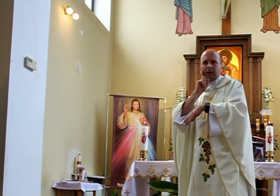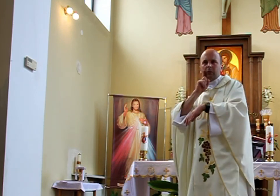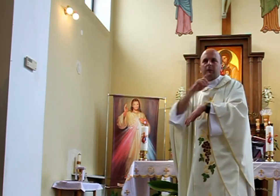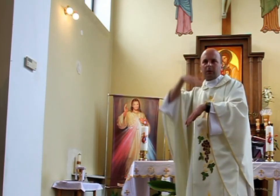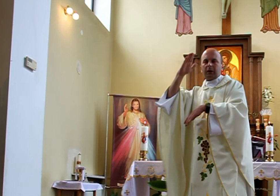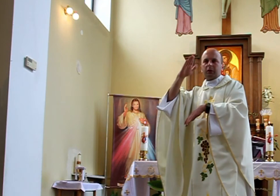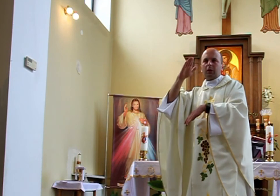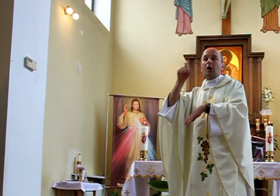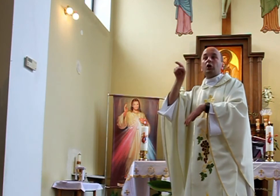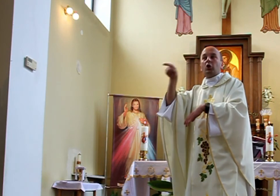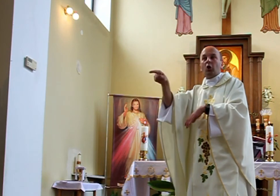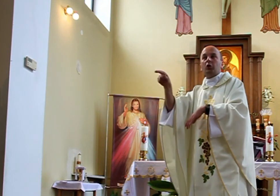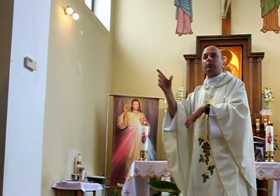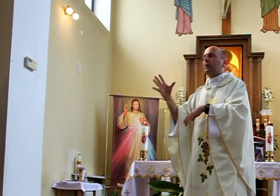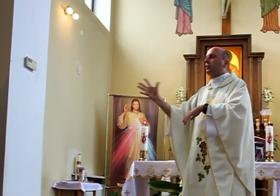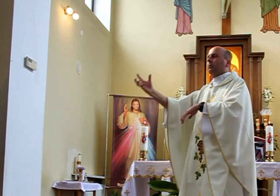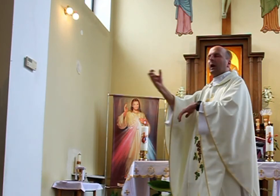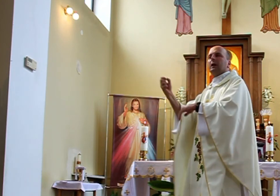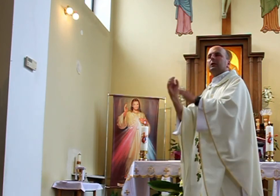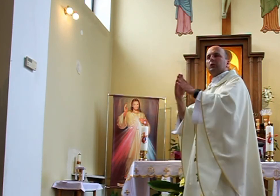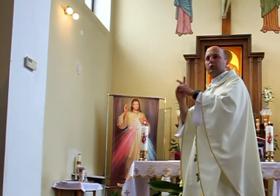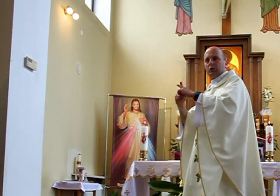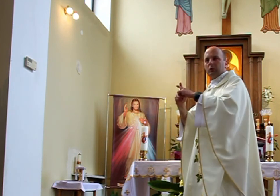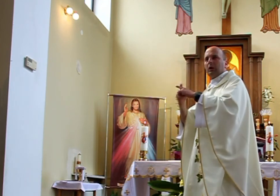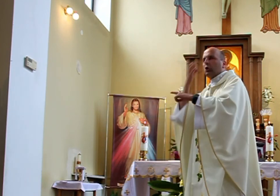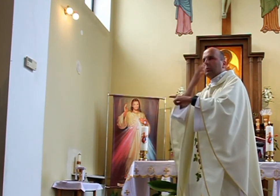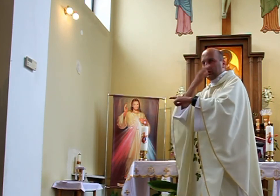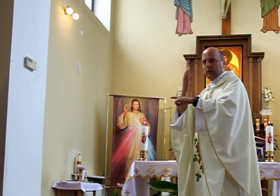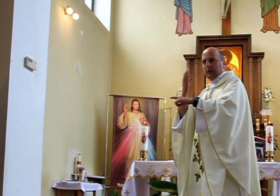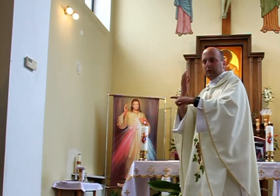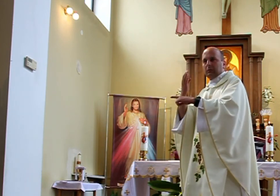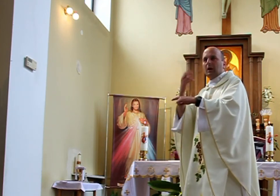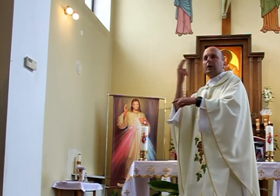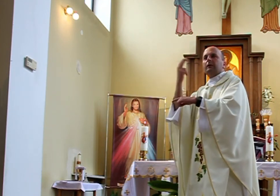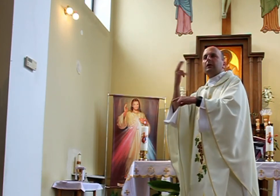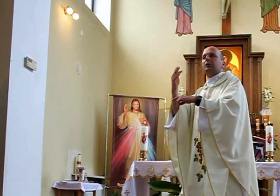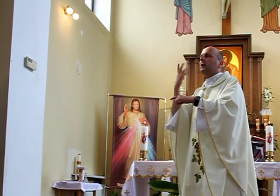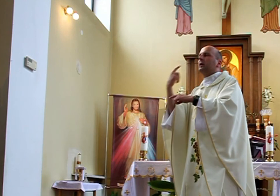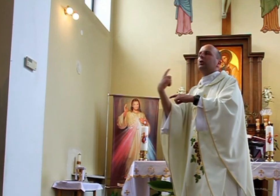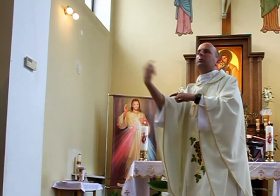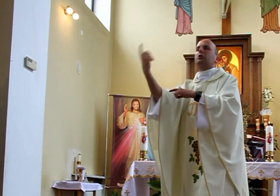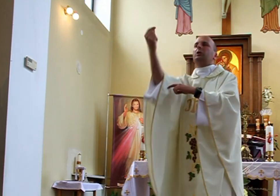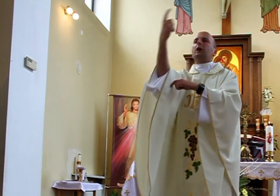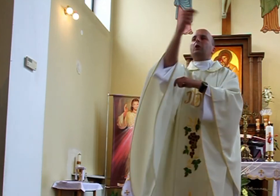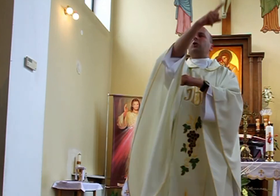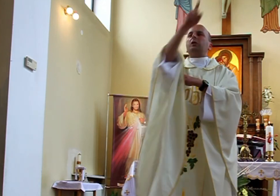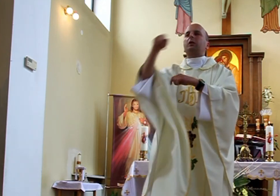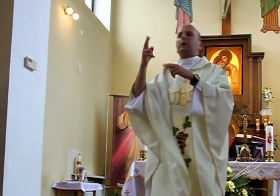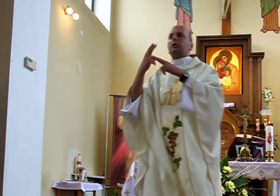panów, starszych, i oni będą brali z kościoła Komunię Świętą i w niedzielę będą szli do tych właśnie